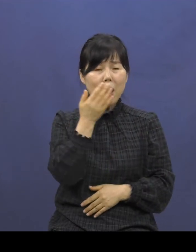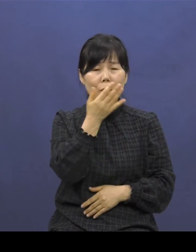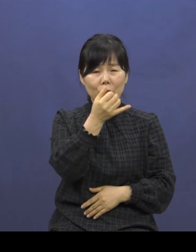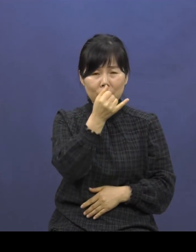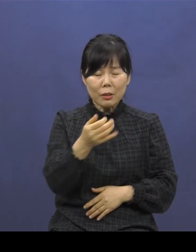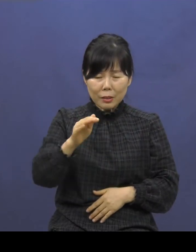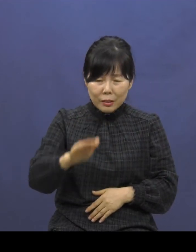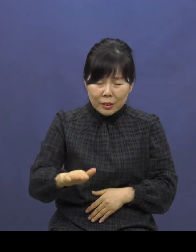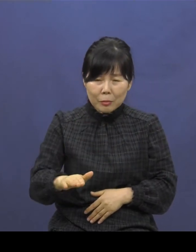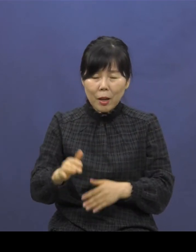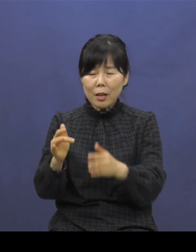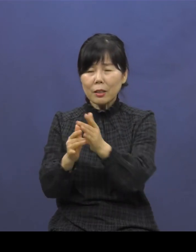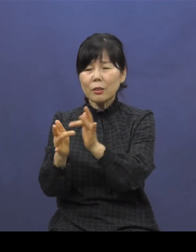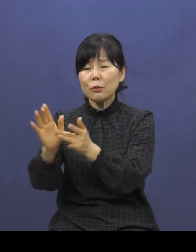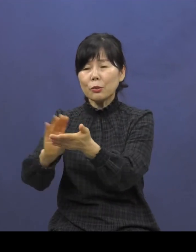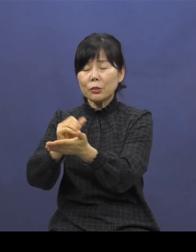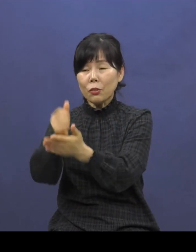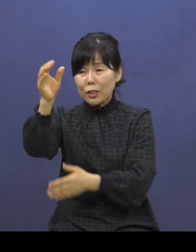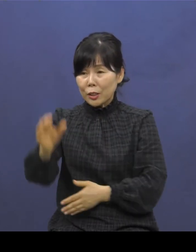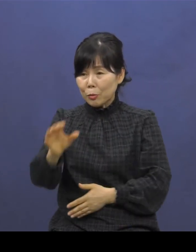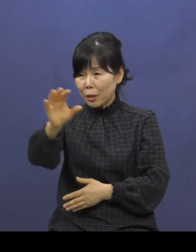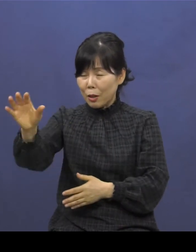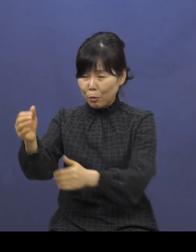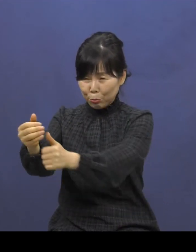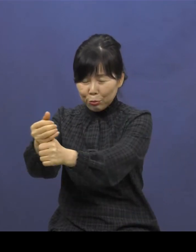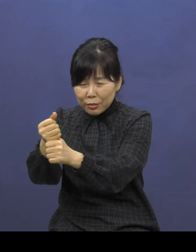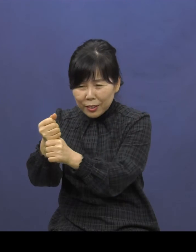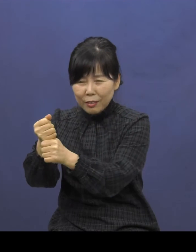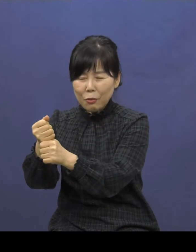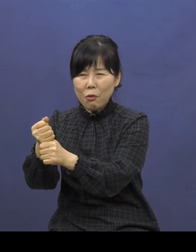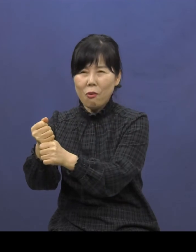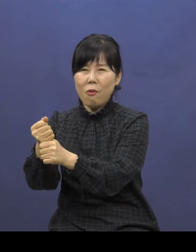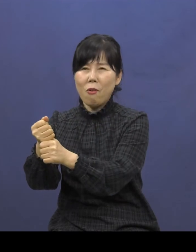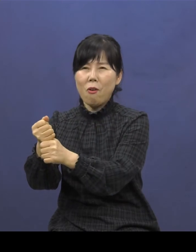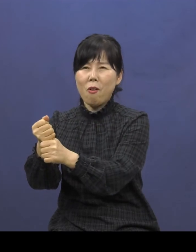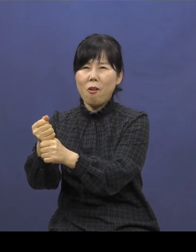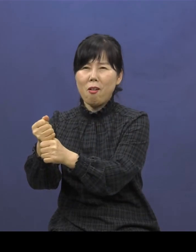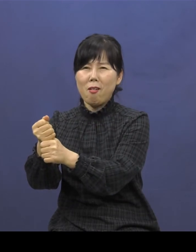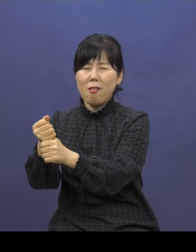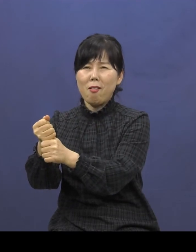상황 속에서 그래도 말이죠, 예수 그리스도의 그 십자가, 그 부활을 붙들고